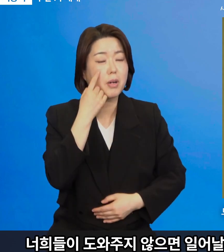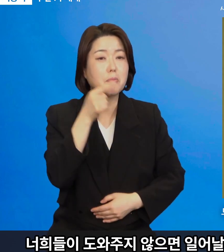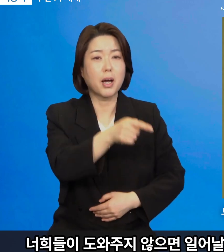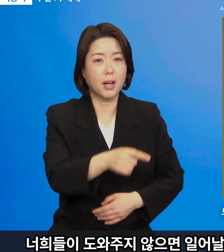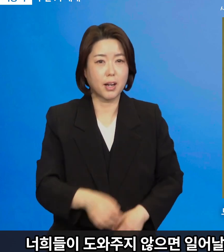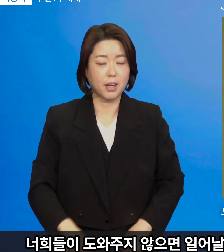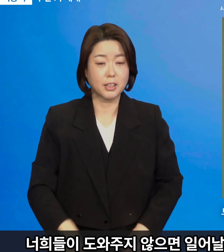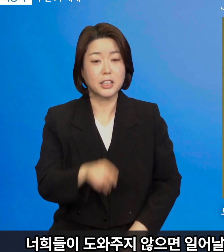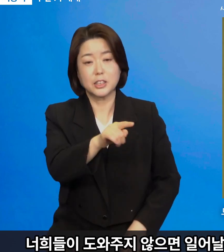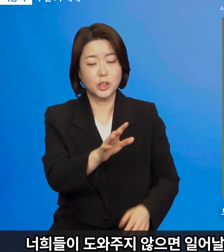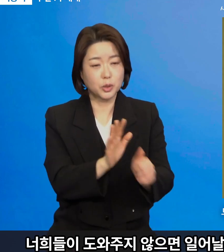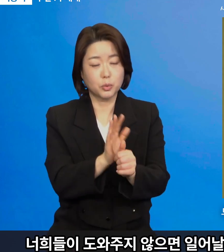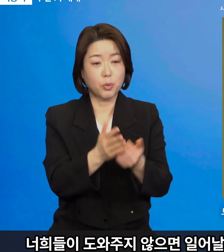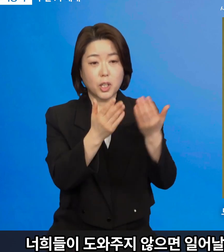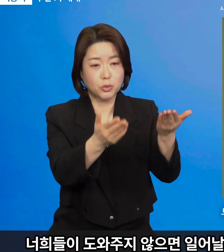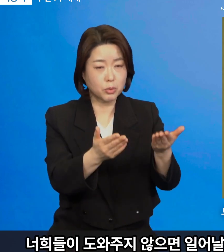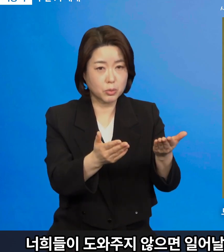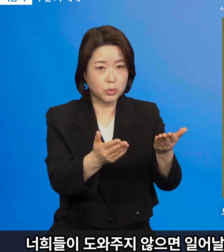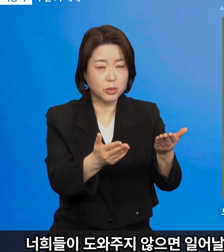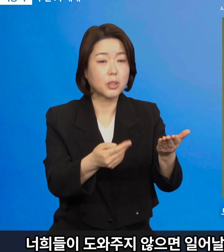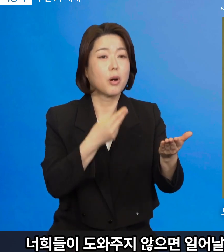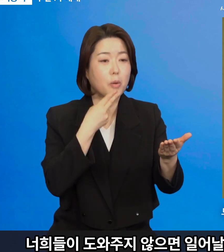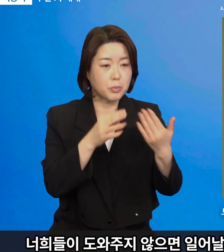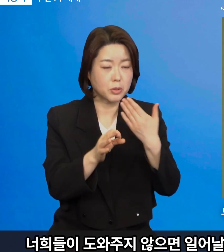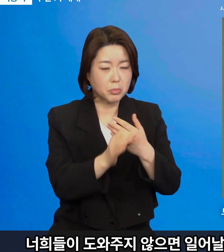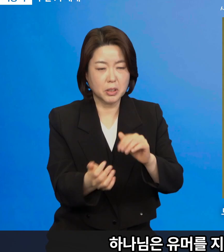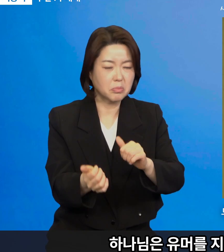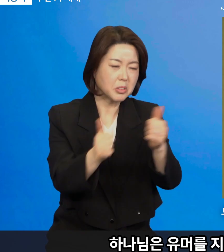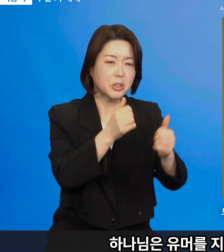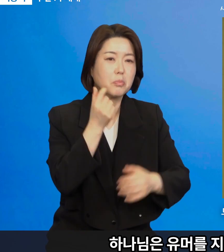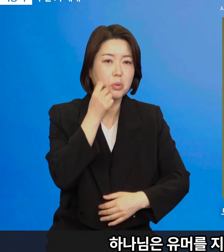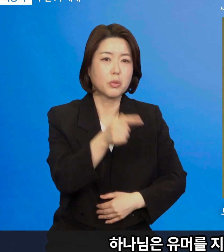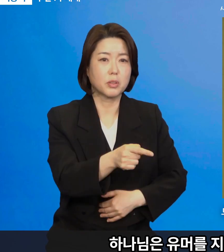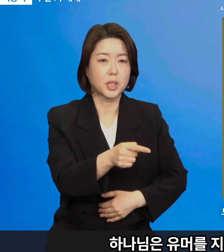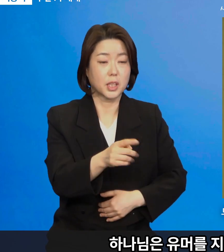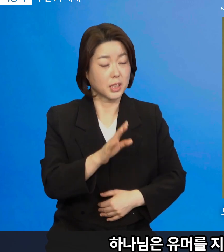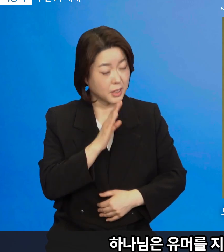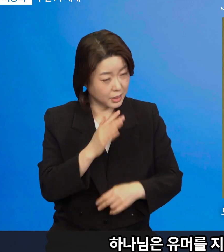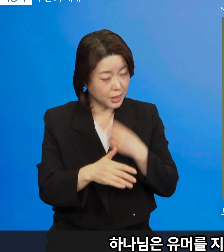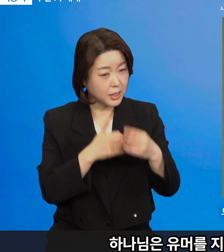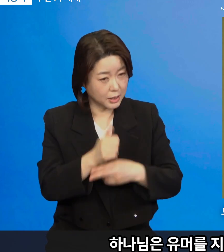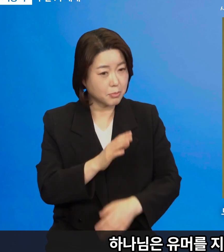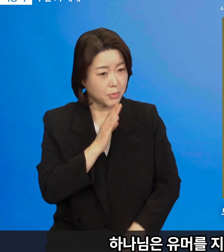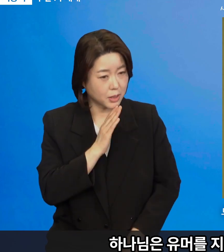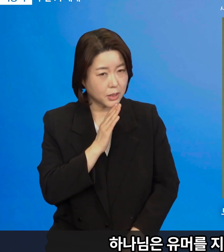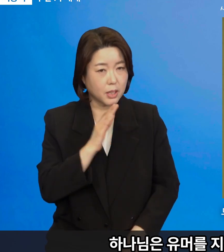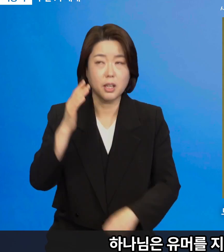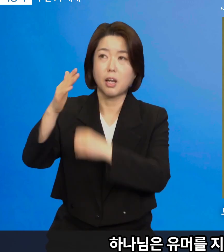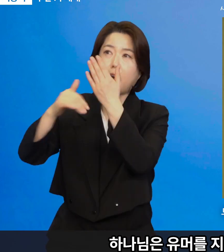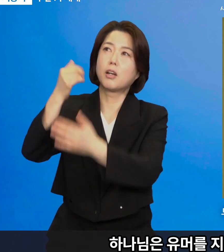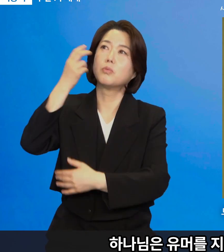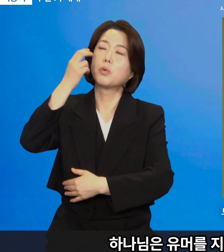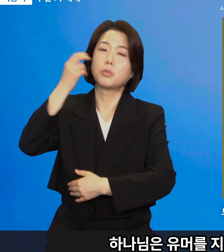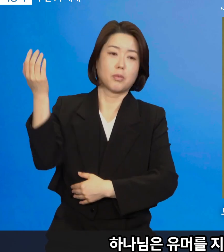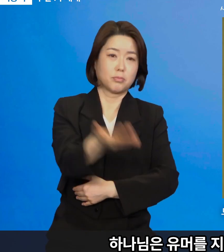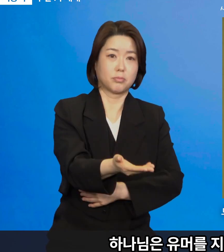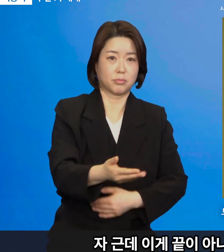너희들이 도와주지 않으면 일어날 수도 없는 신이 정말 신이냐? 라고 하나님은 유머를 지금 하고 계신 거예요.